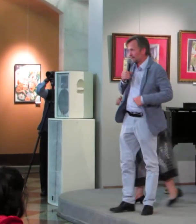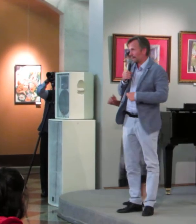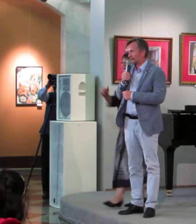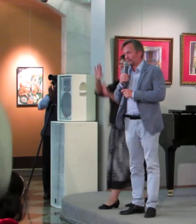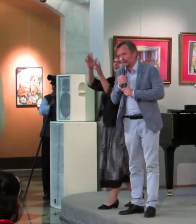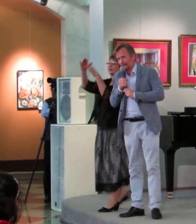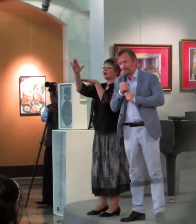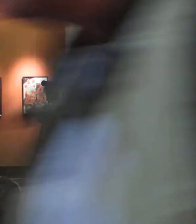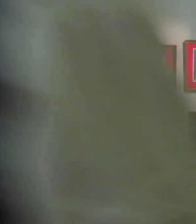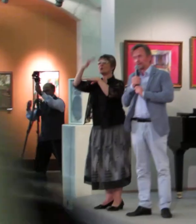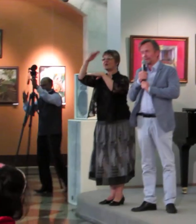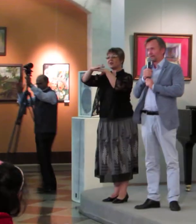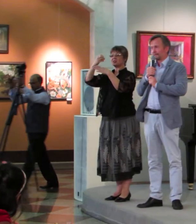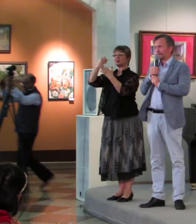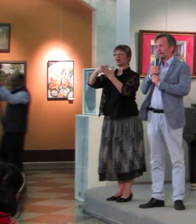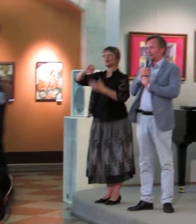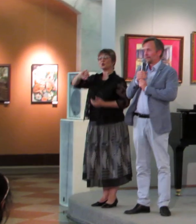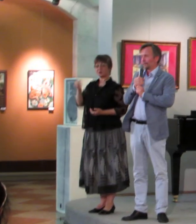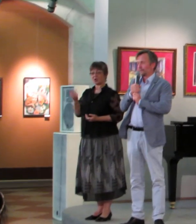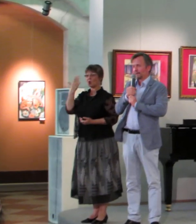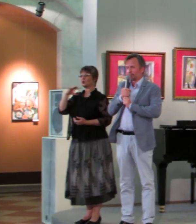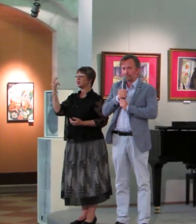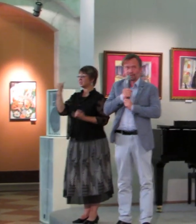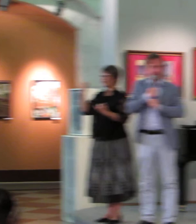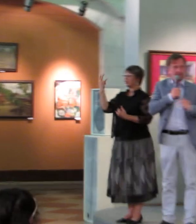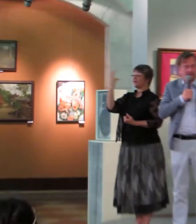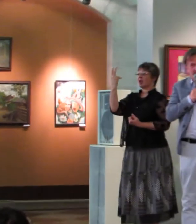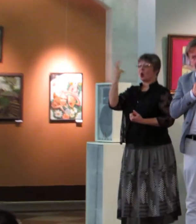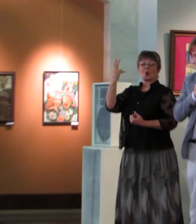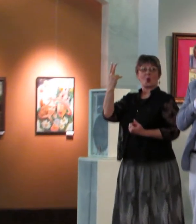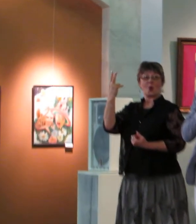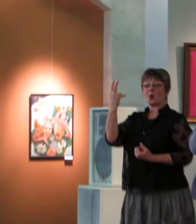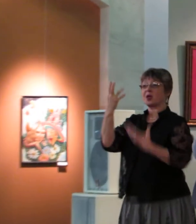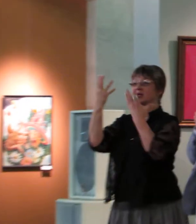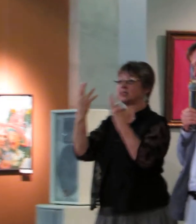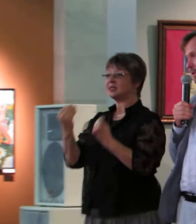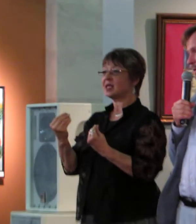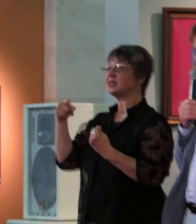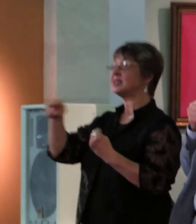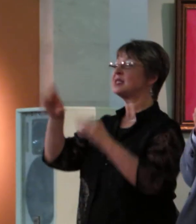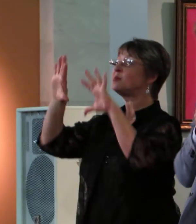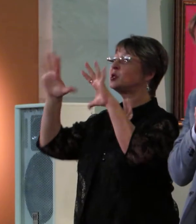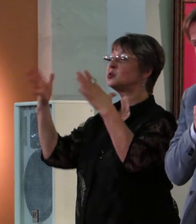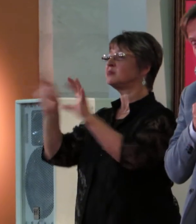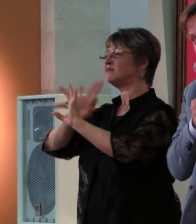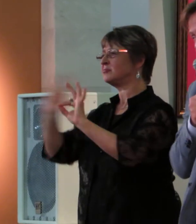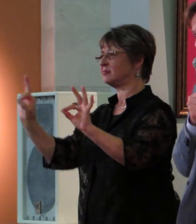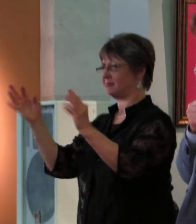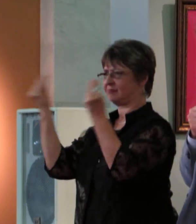Добрый вечер, дорогие друзья. Вот уже второй раз, второй день происходит в этих стенах замечательное торжество